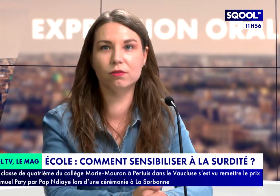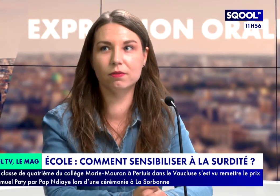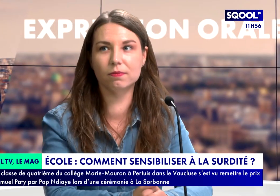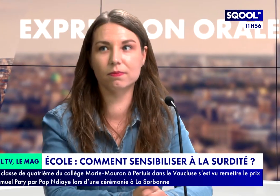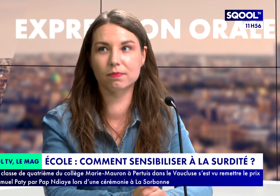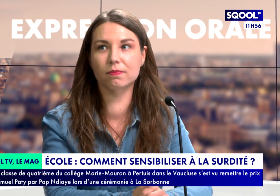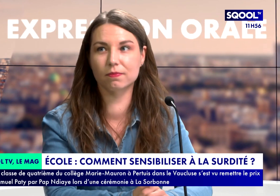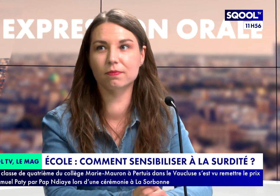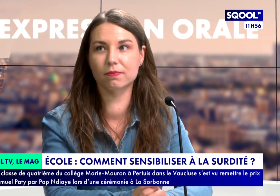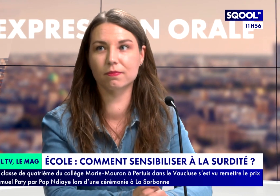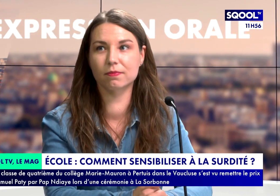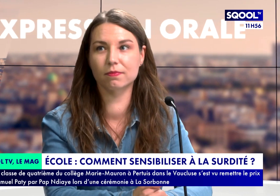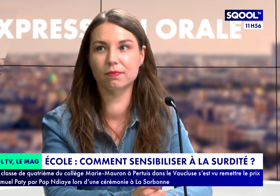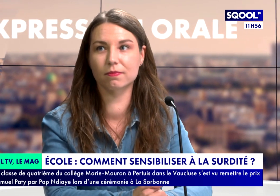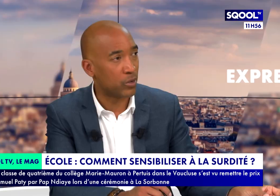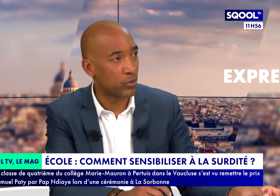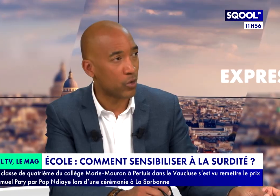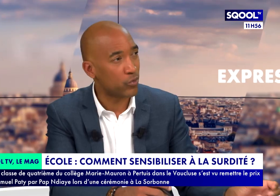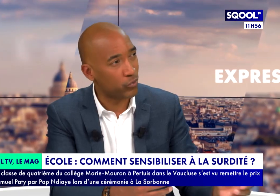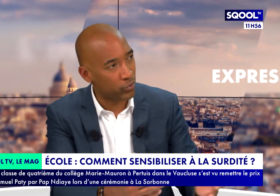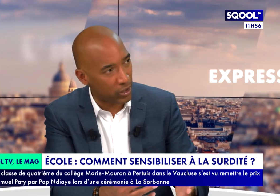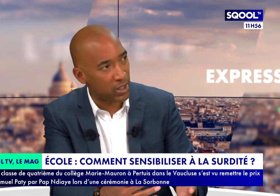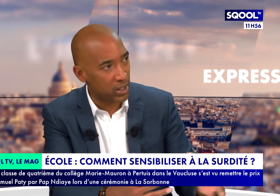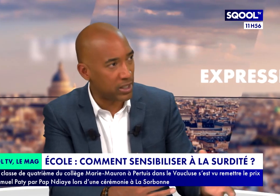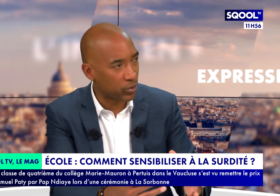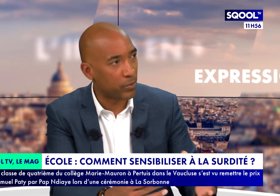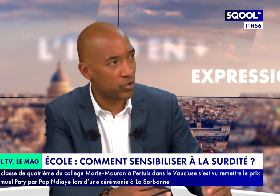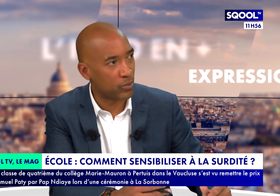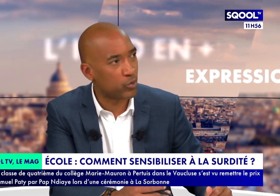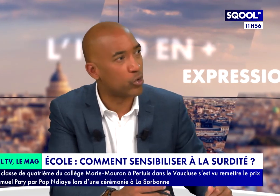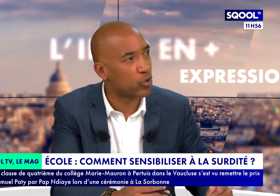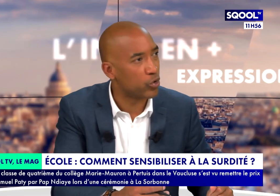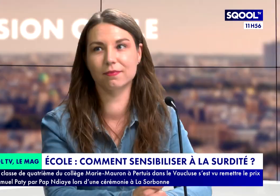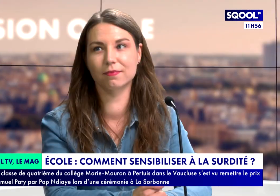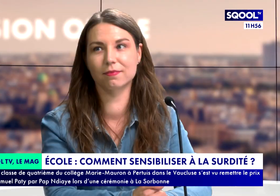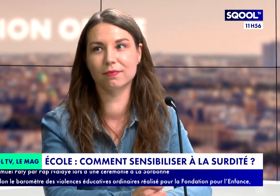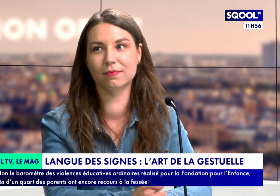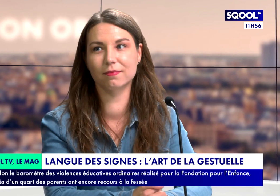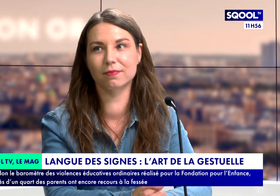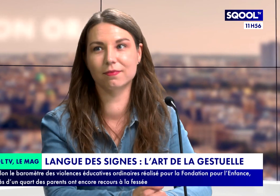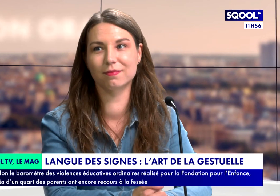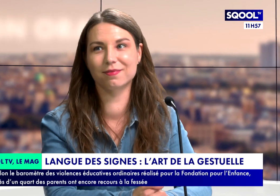entreprise le besoin d'une prise de conscience ou les entreprises, justement, jouent le jeu ? Vous avez le sentiment ?